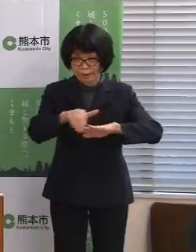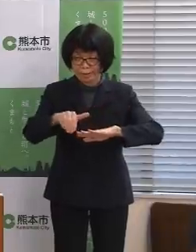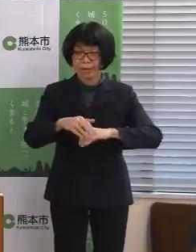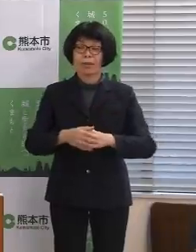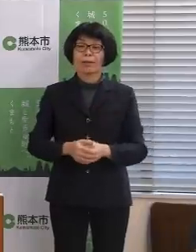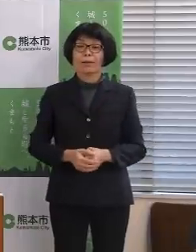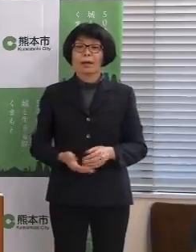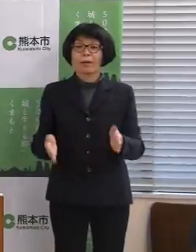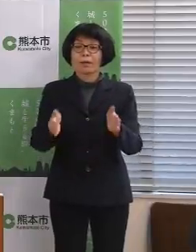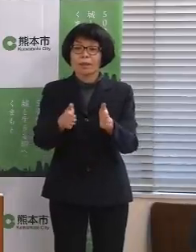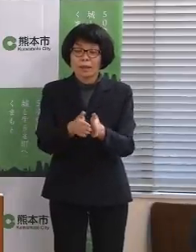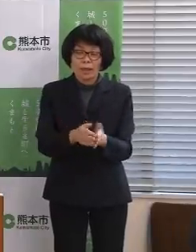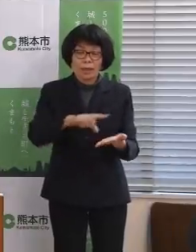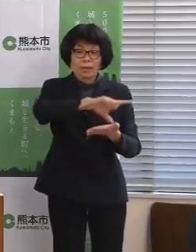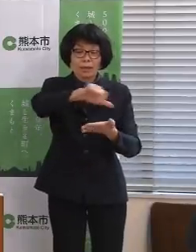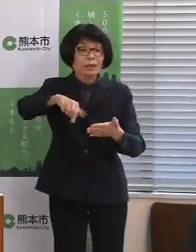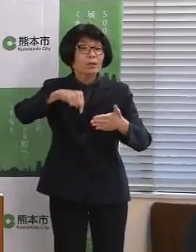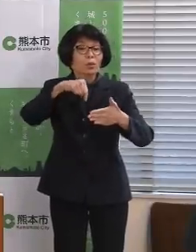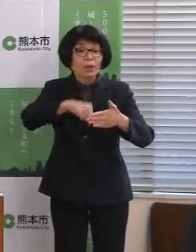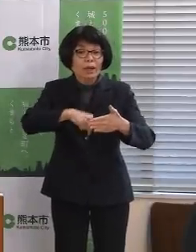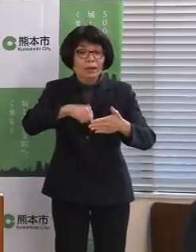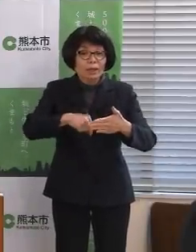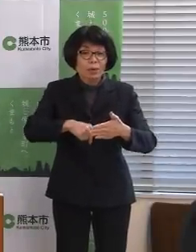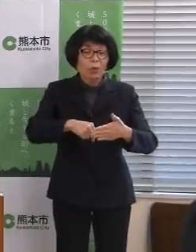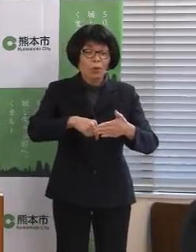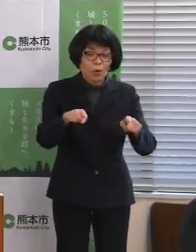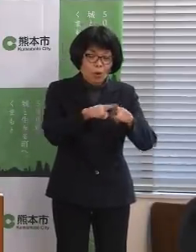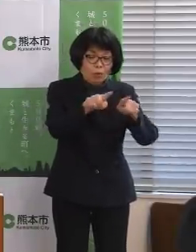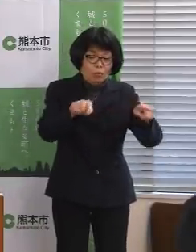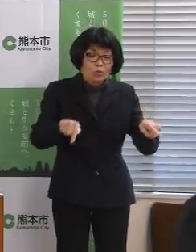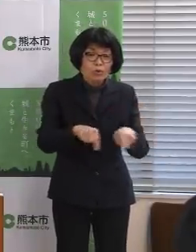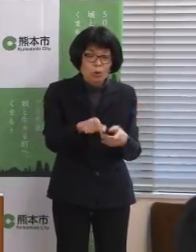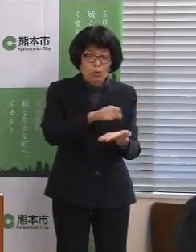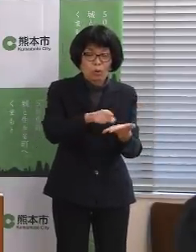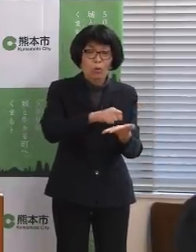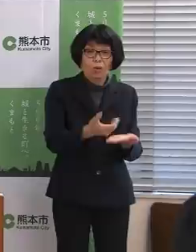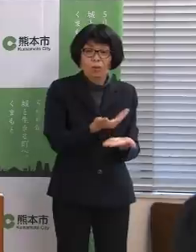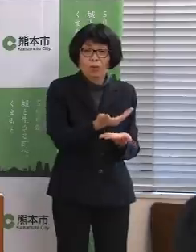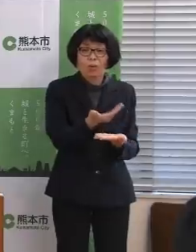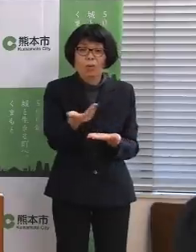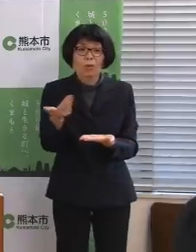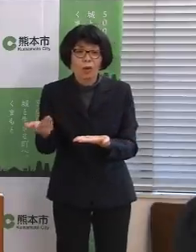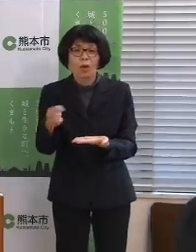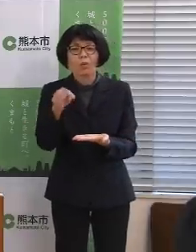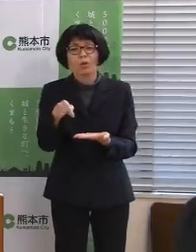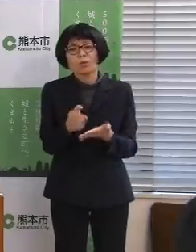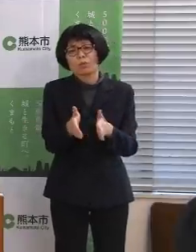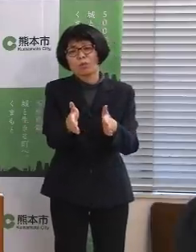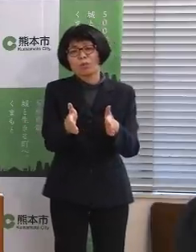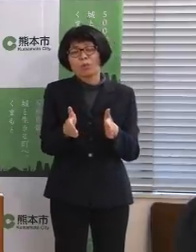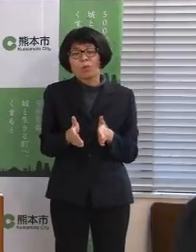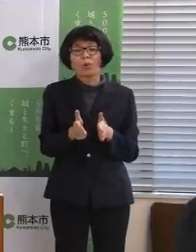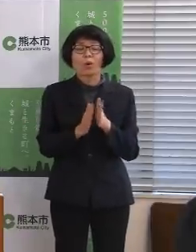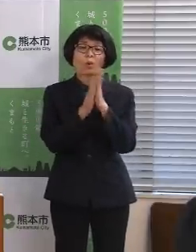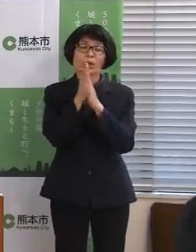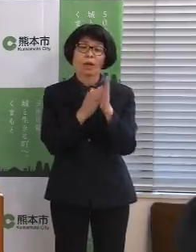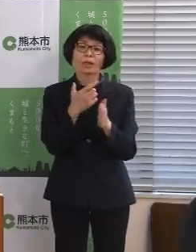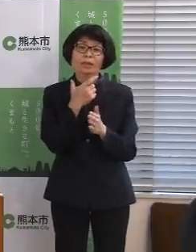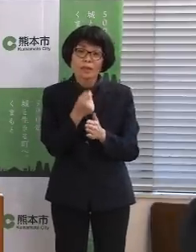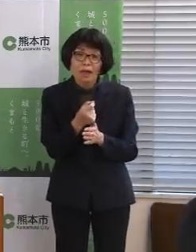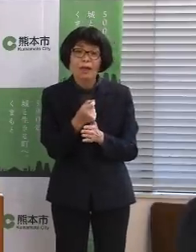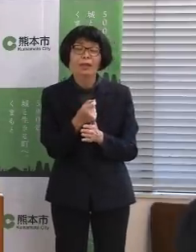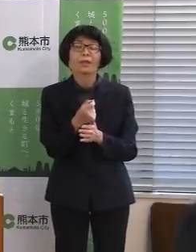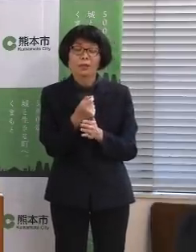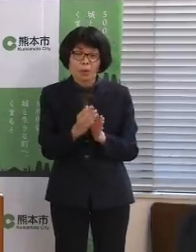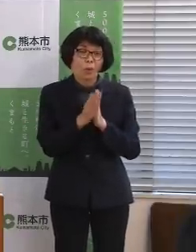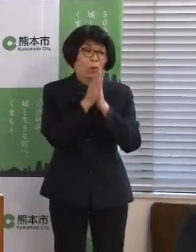また併せて地域における文書の回覧についても自粛をしていただきますよう地域の皆様には要請をさせ